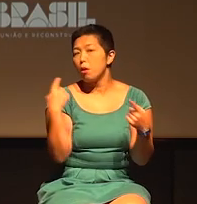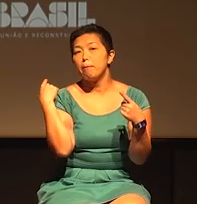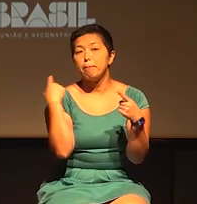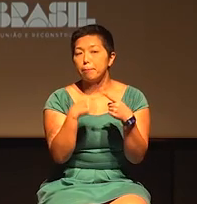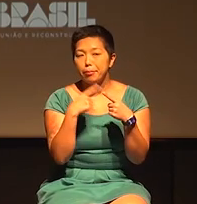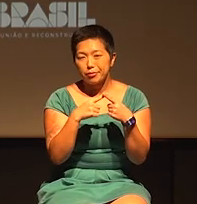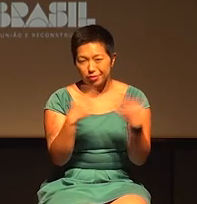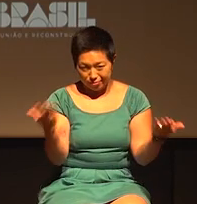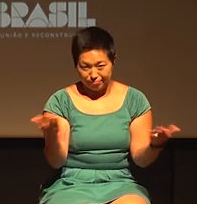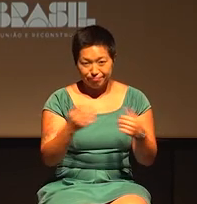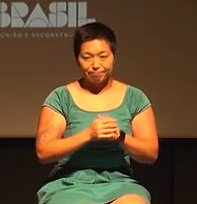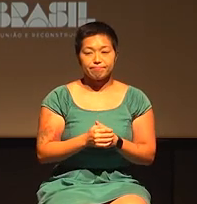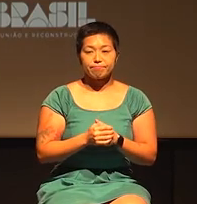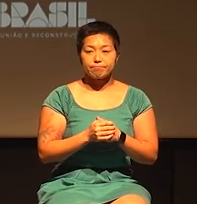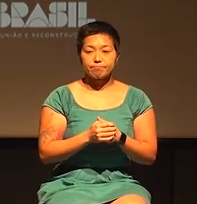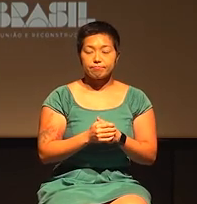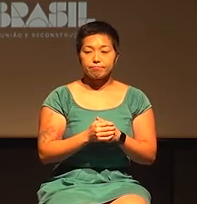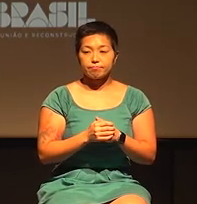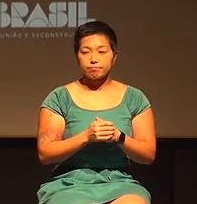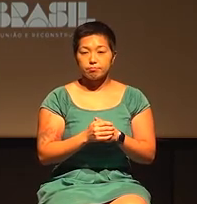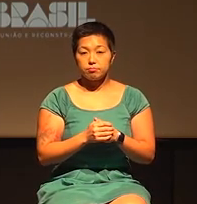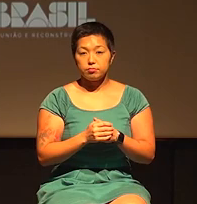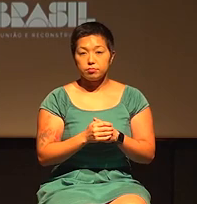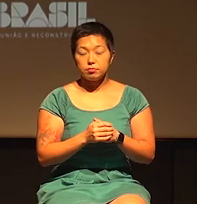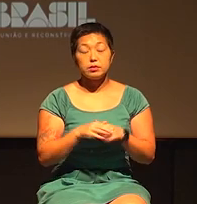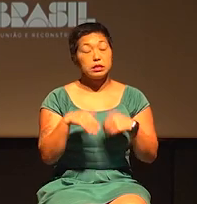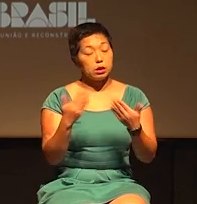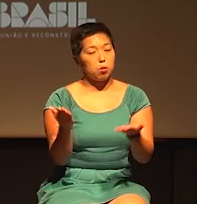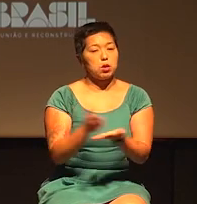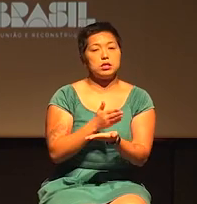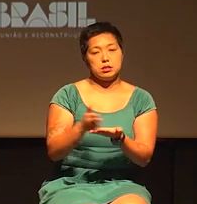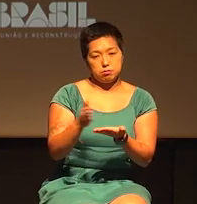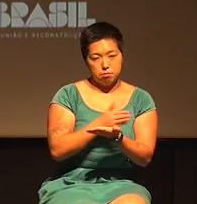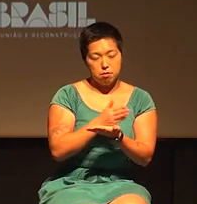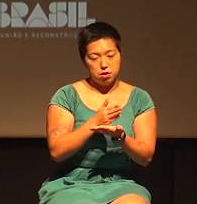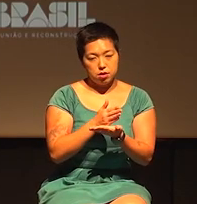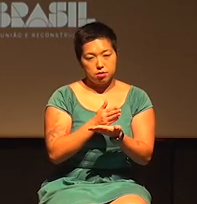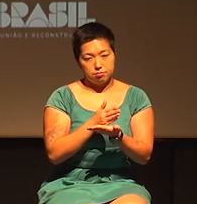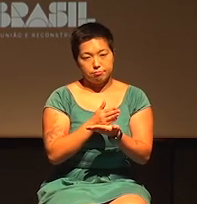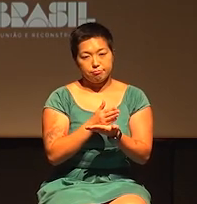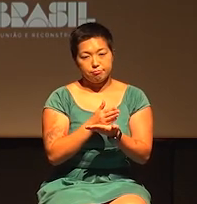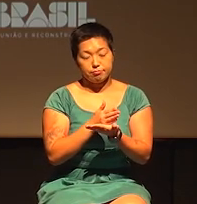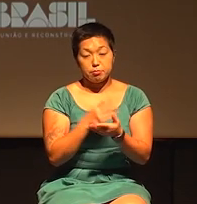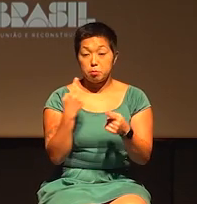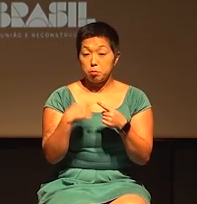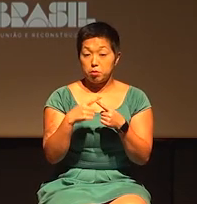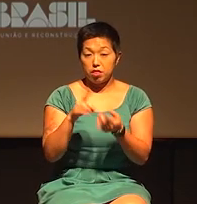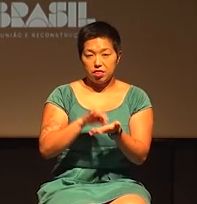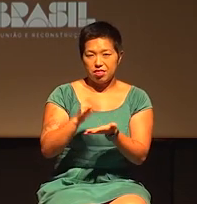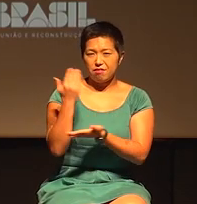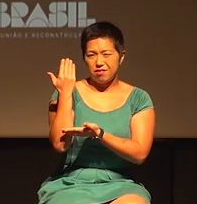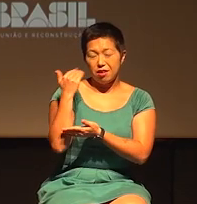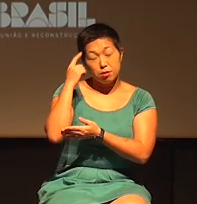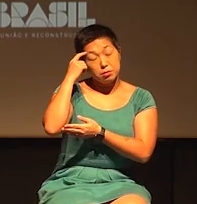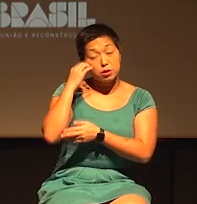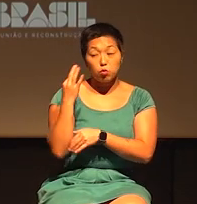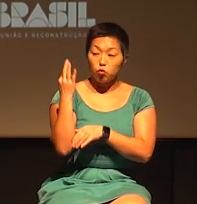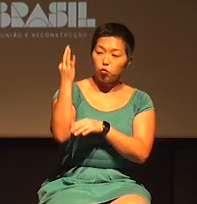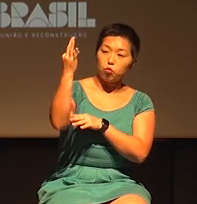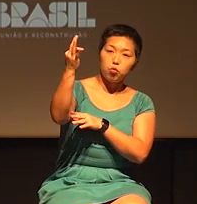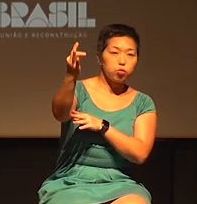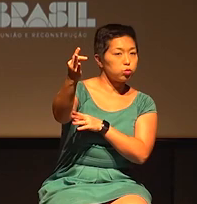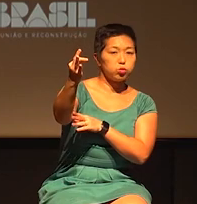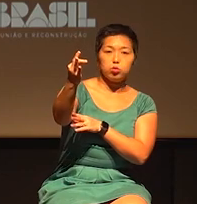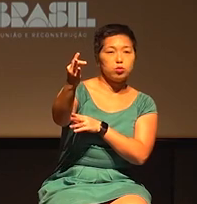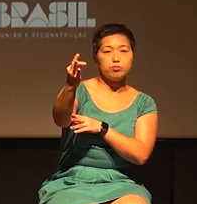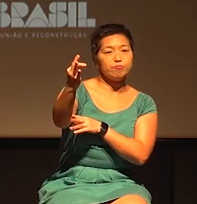gente tá nessa crise né então assim o Ele separa né que isso na realidade a gente pensando lá na frente a gente vê que que